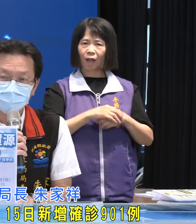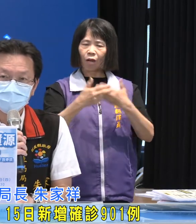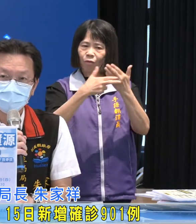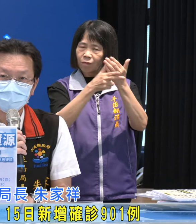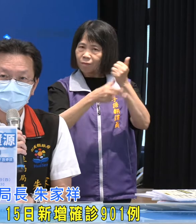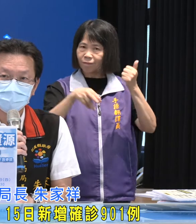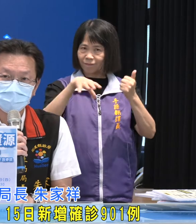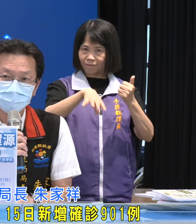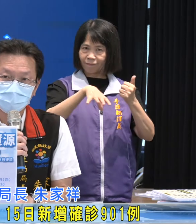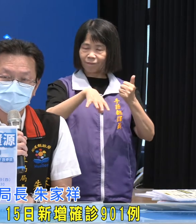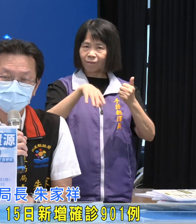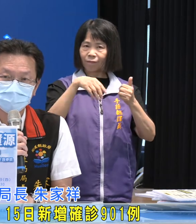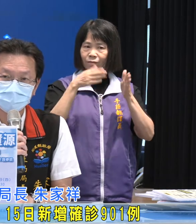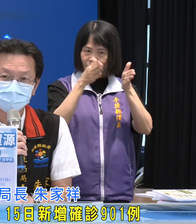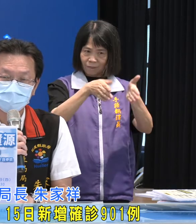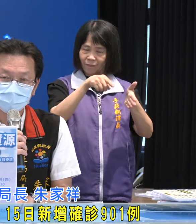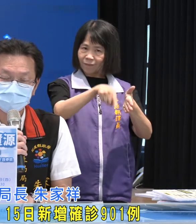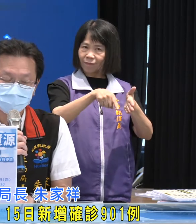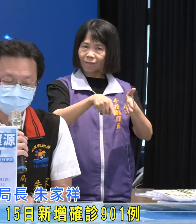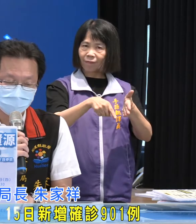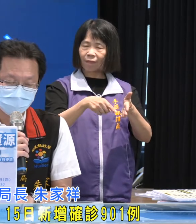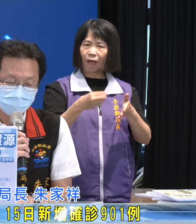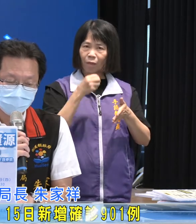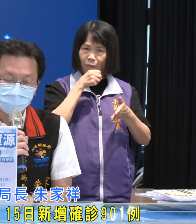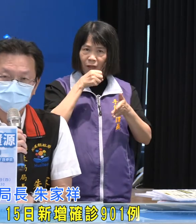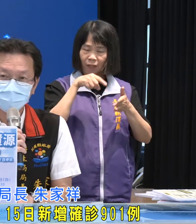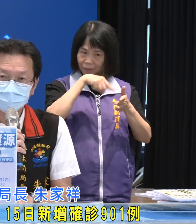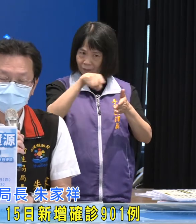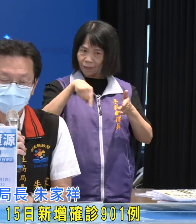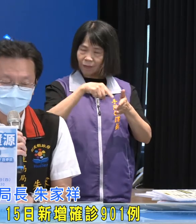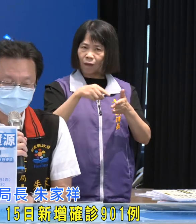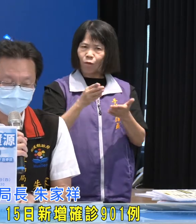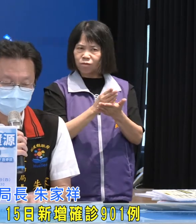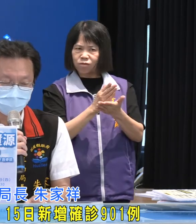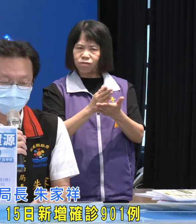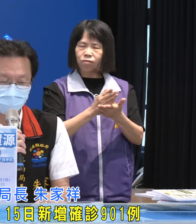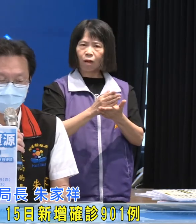卫生部对于这一款这个快筛试剂的